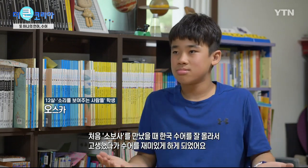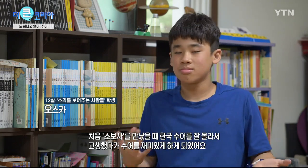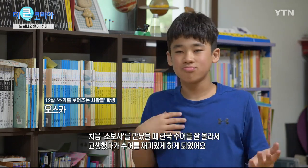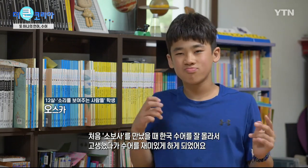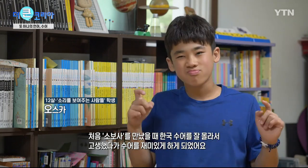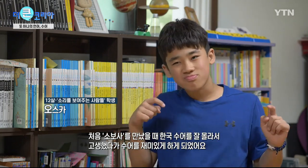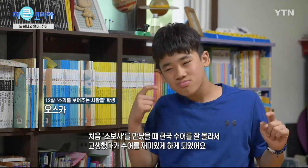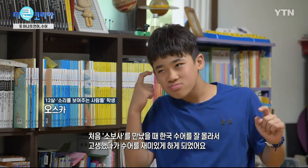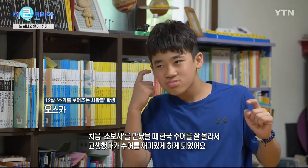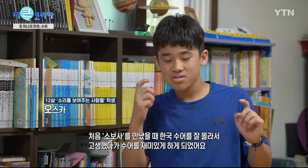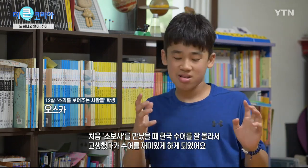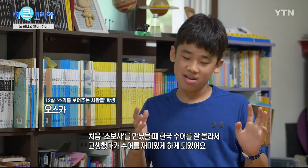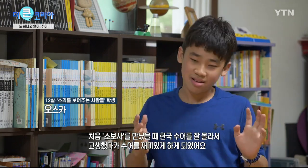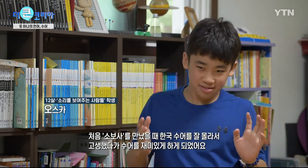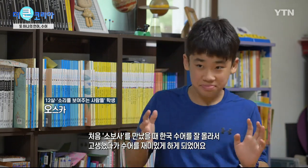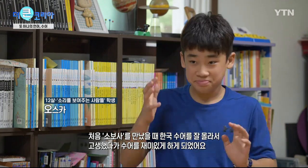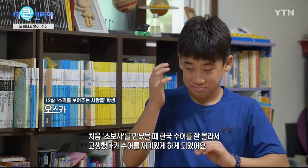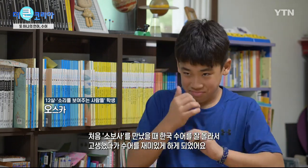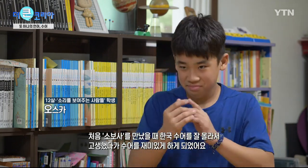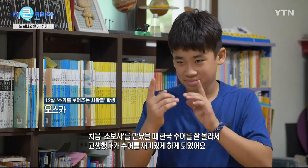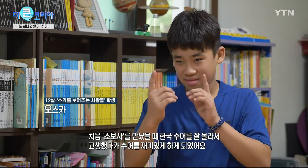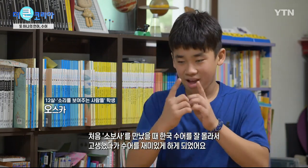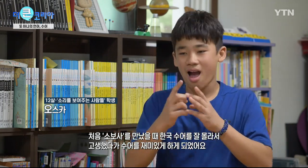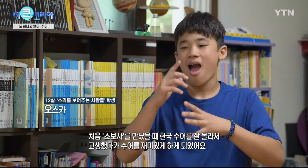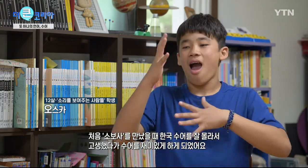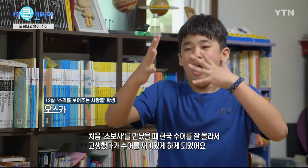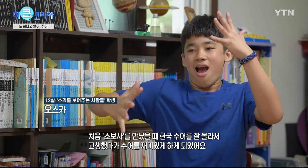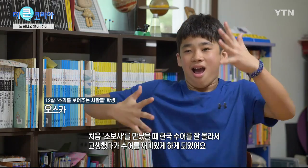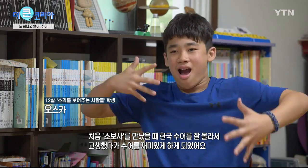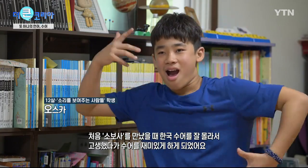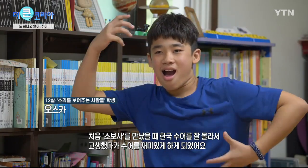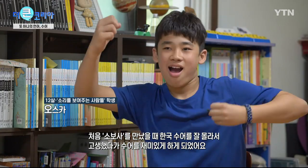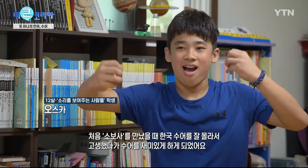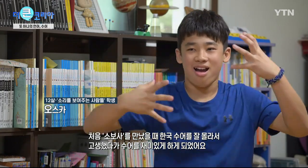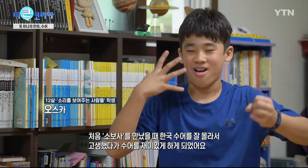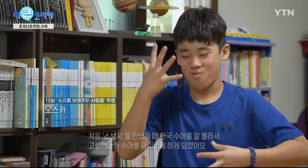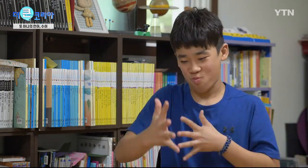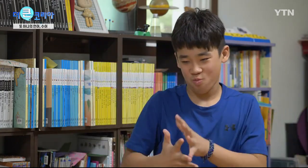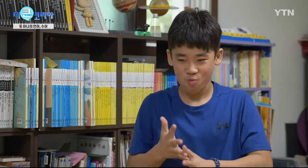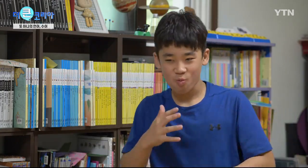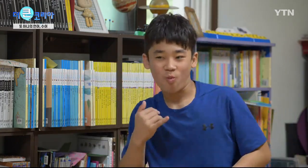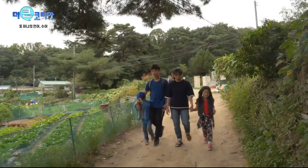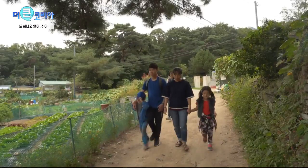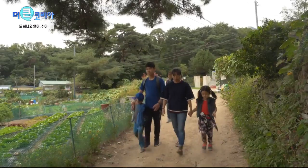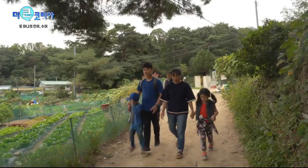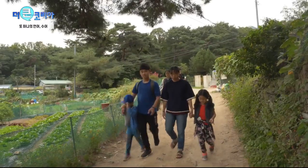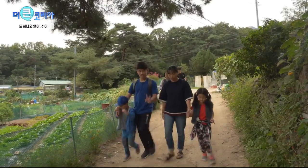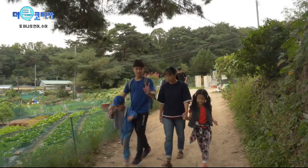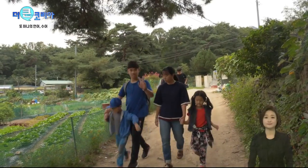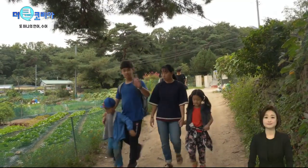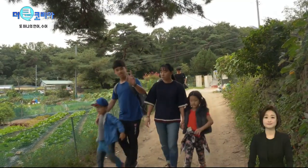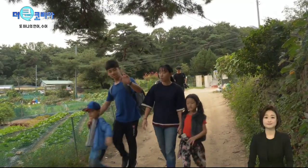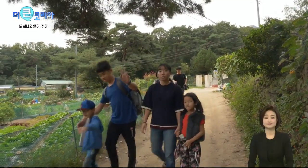한국 수어를 잘 몰라서 고생했다가 수어를 재미있게 하게 되었어요.